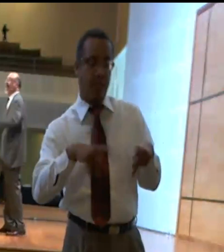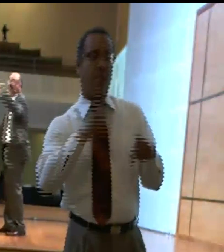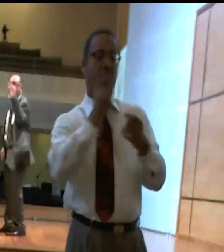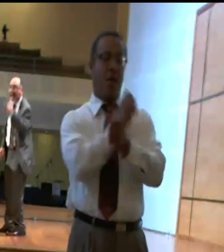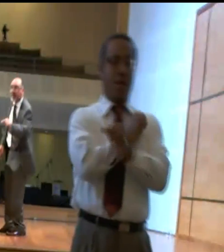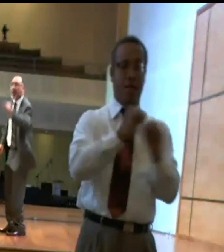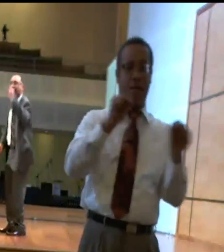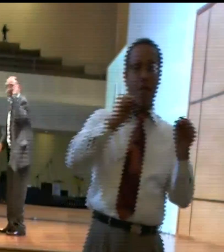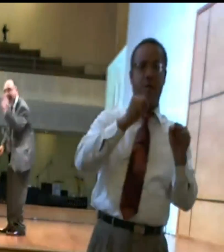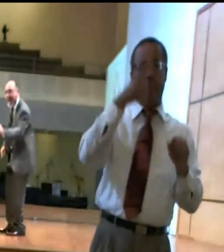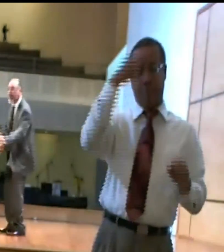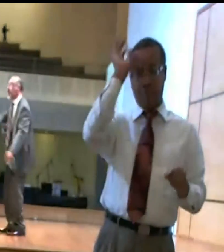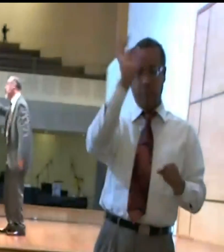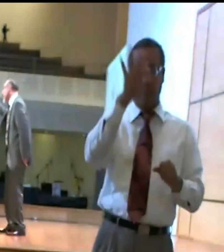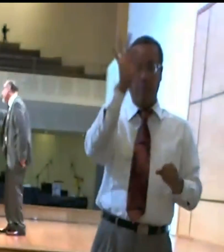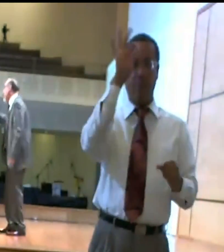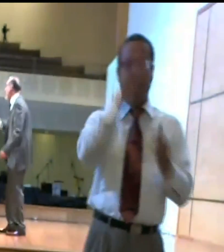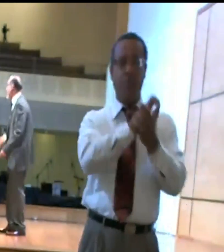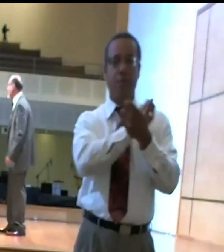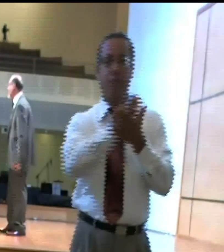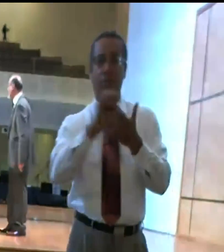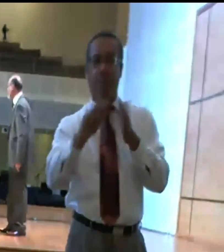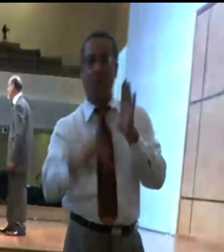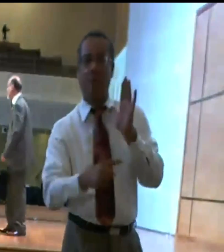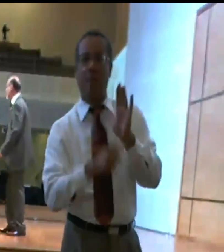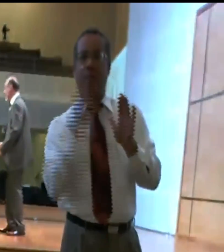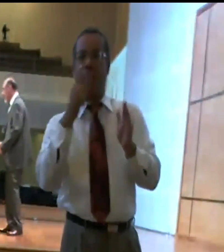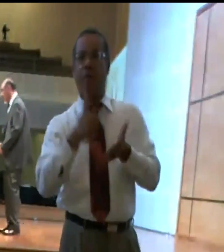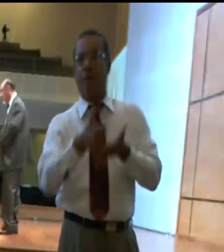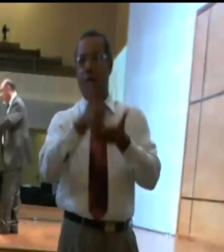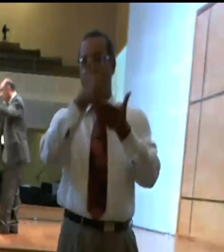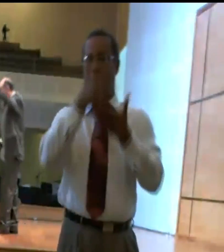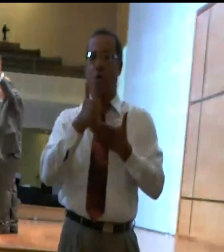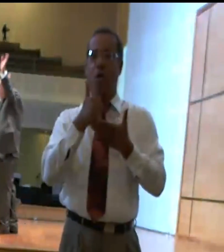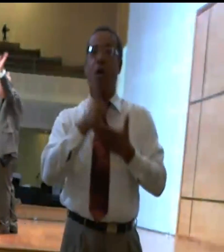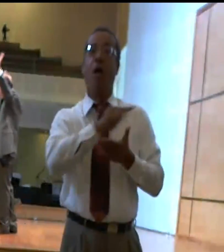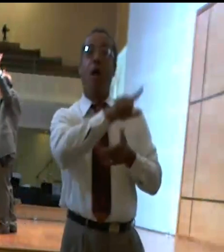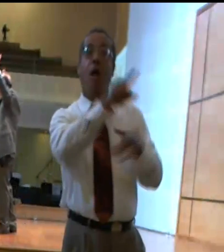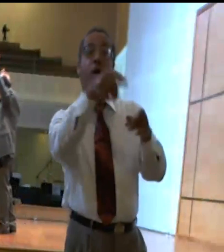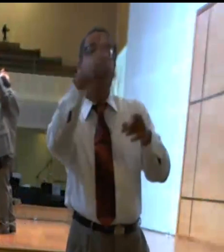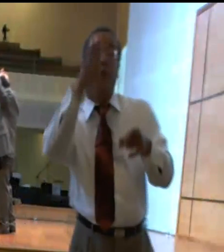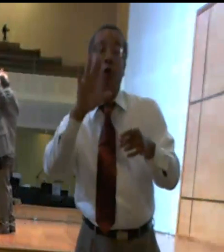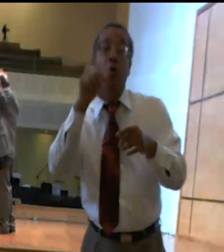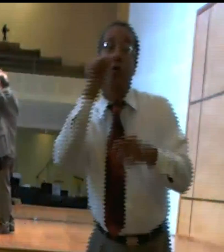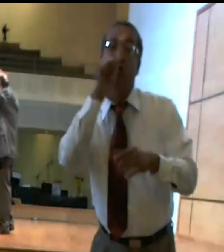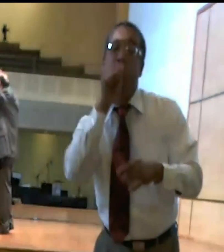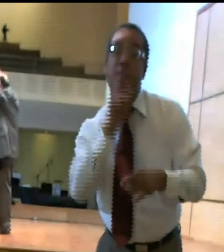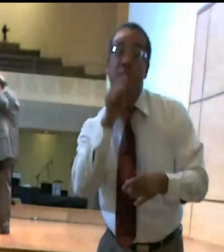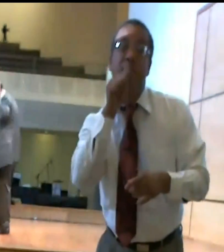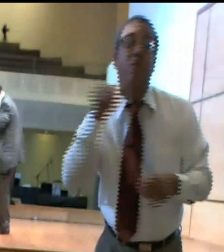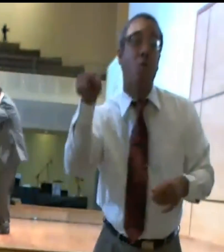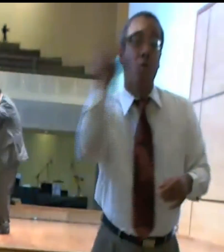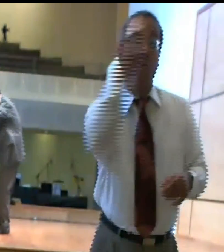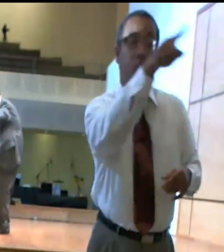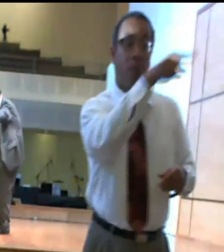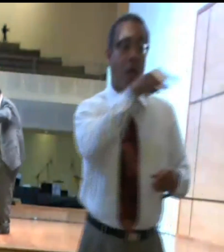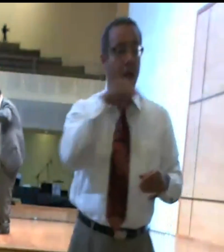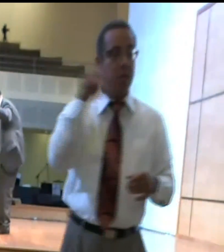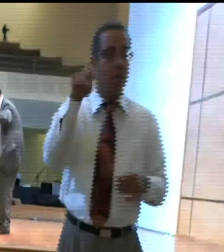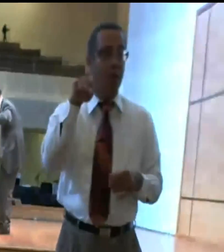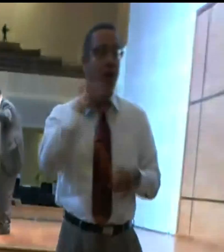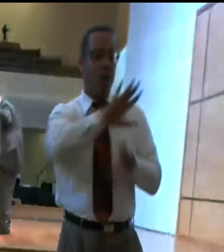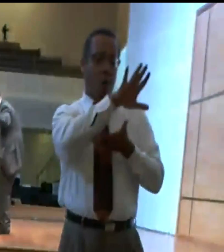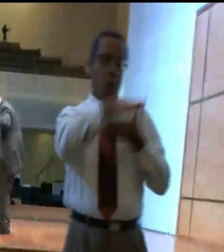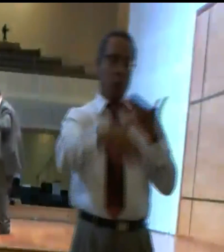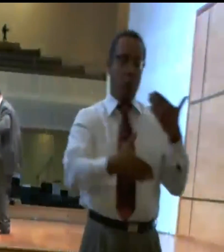Pablo, predicando el evangelio que en una ocasión aborrecían. Así que gracias a Dios por su paciencia. Gracias a Dios